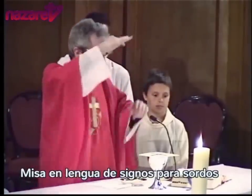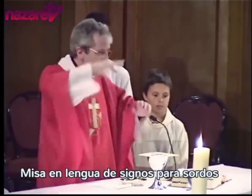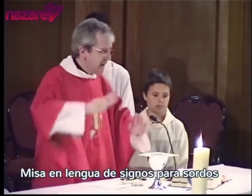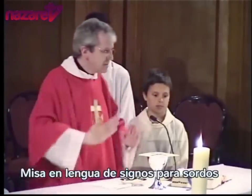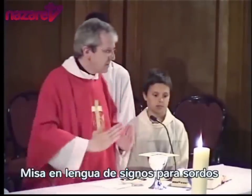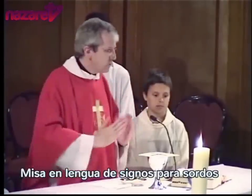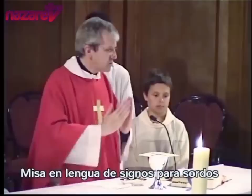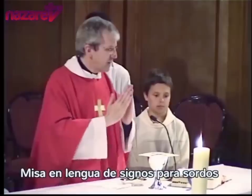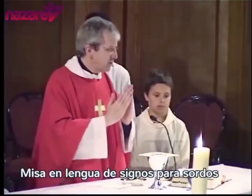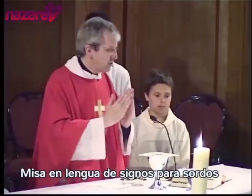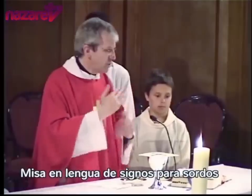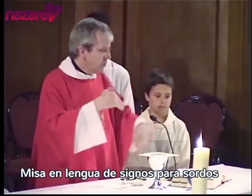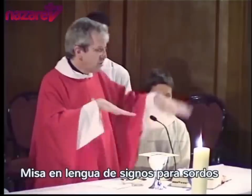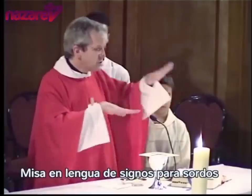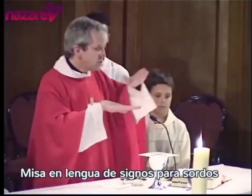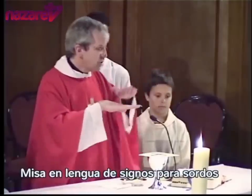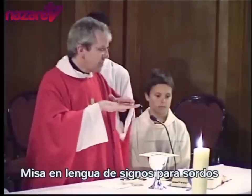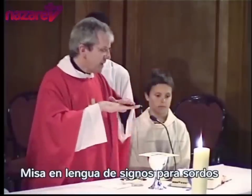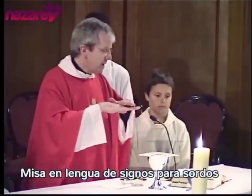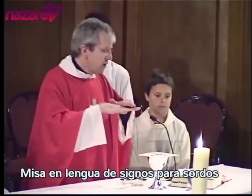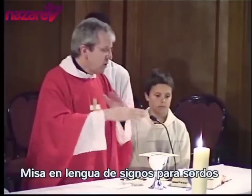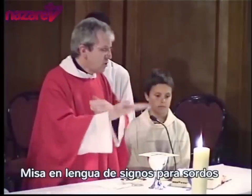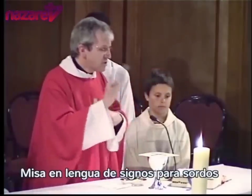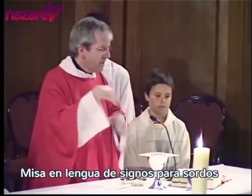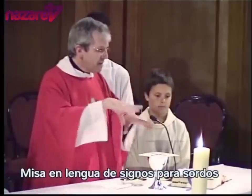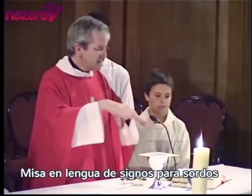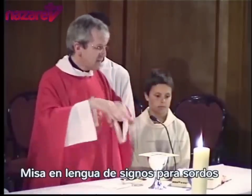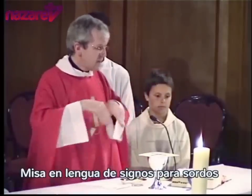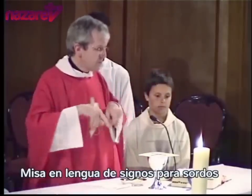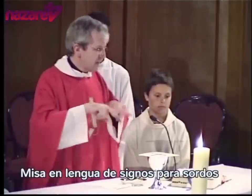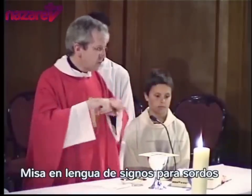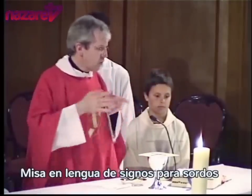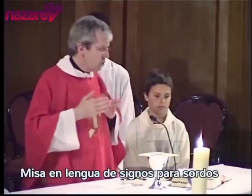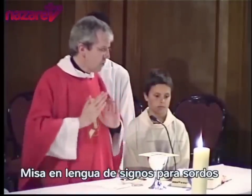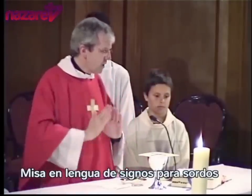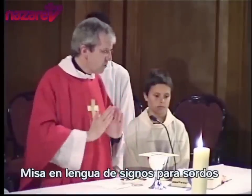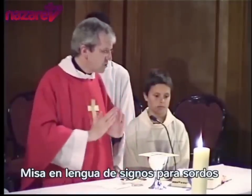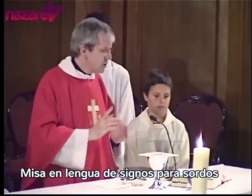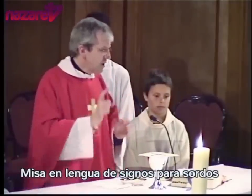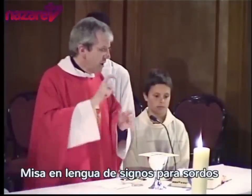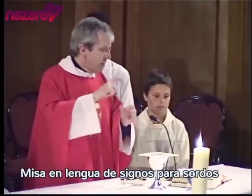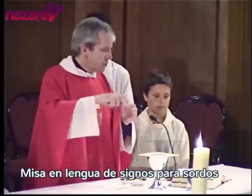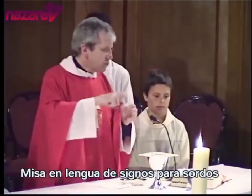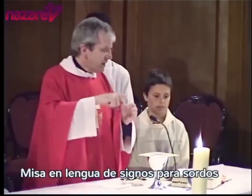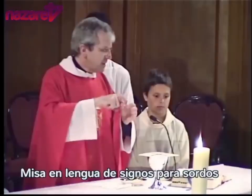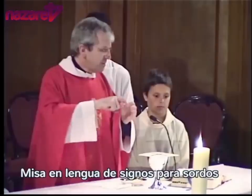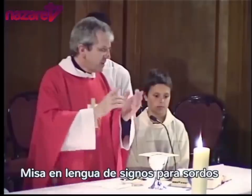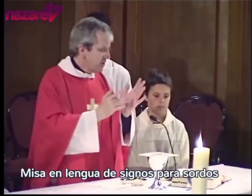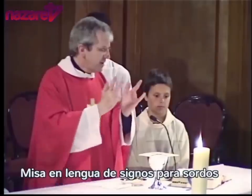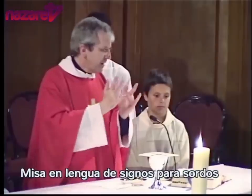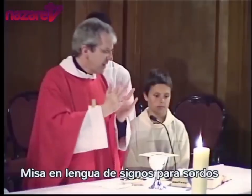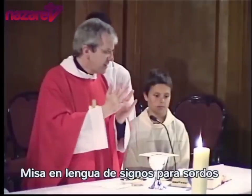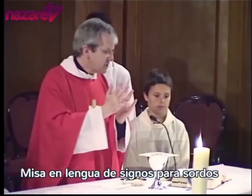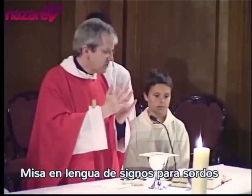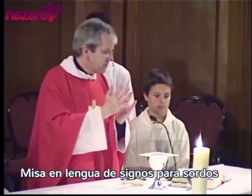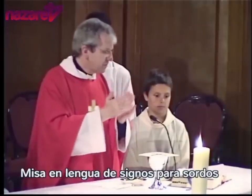enviaste hoy al Espíritu Santo sobre los que habías adoptado como hijos por su